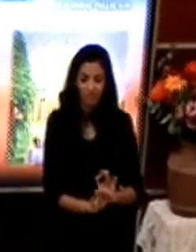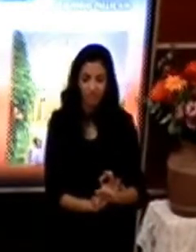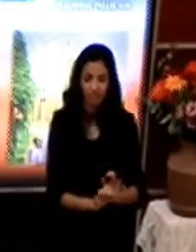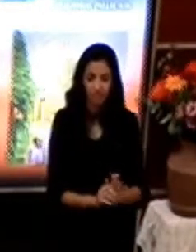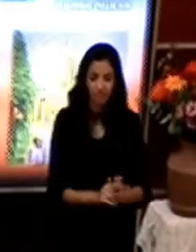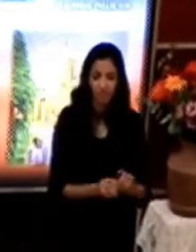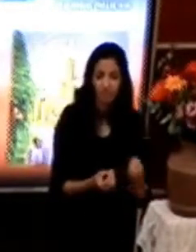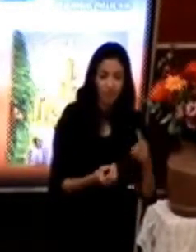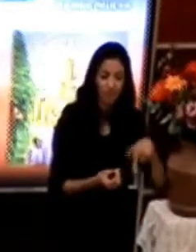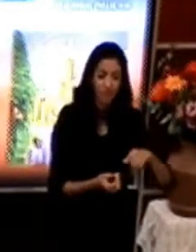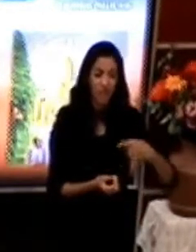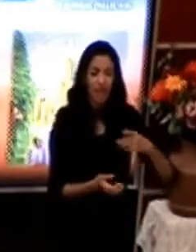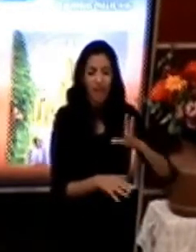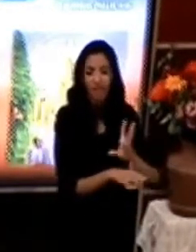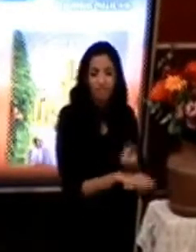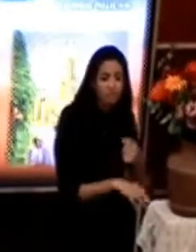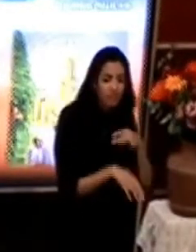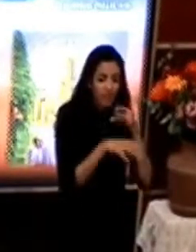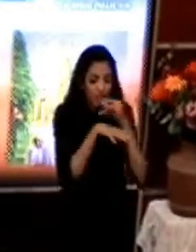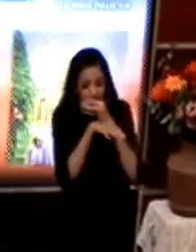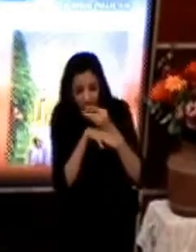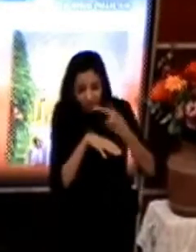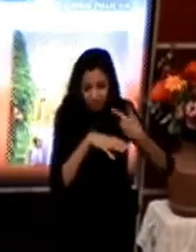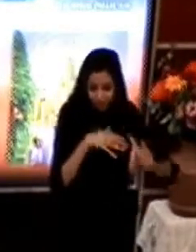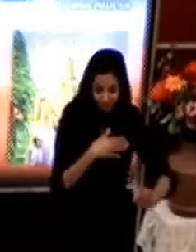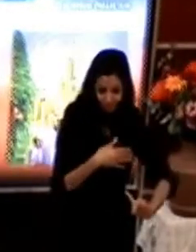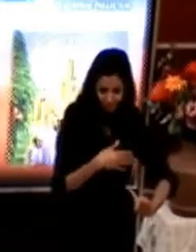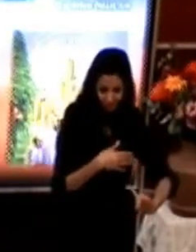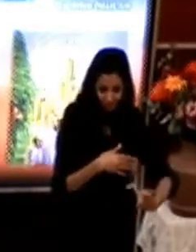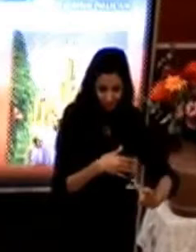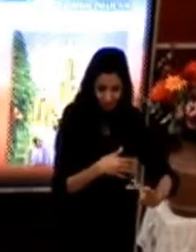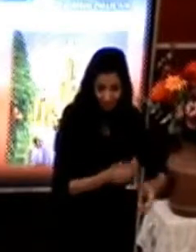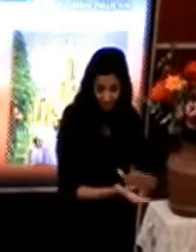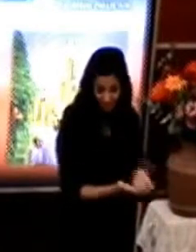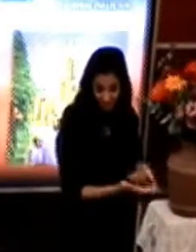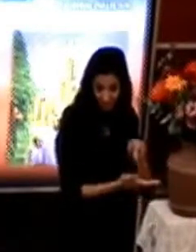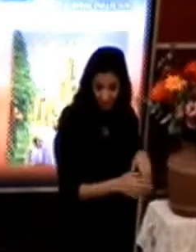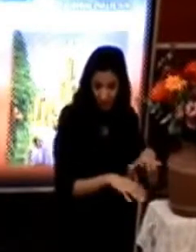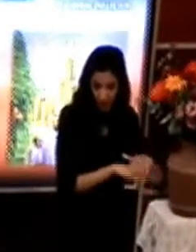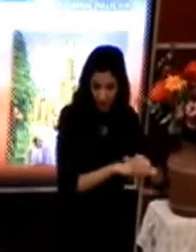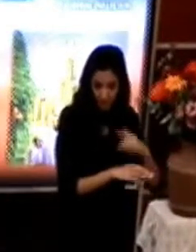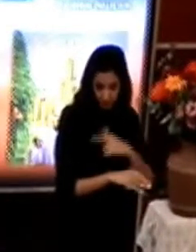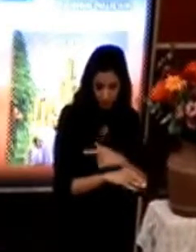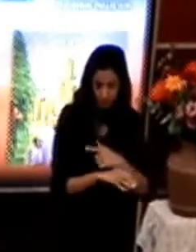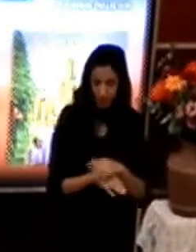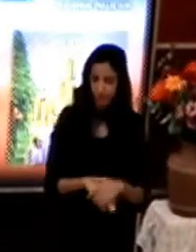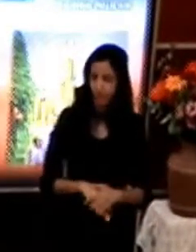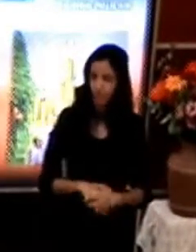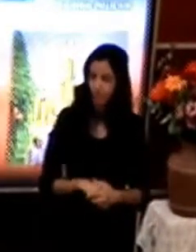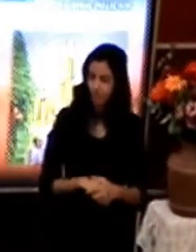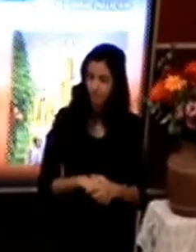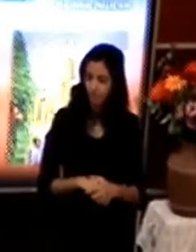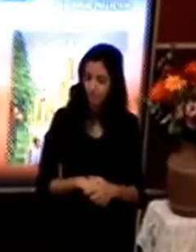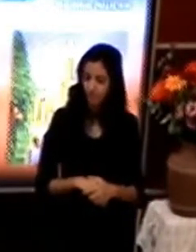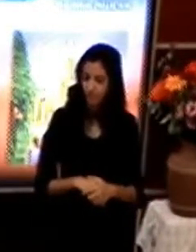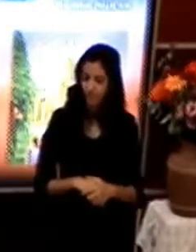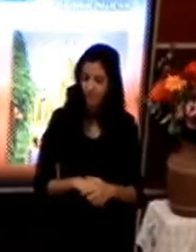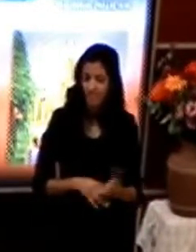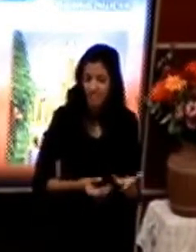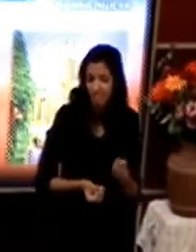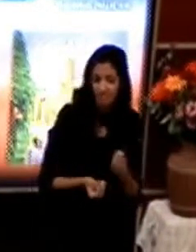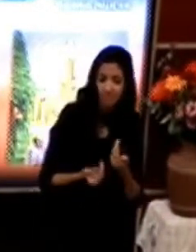por andar en delincuencia, en las drogas y todo lo demás. Creo que fue algo, no sé, era